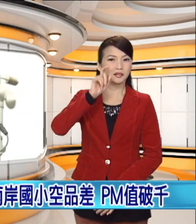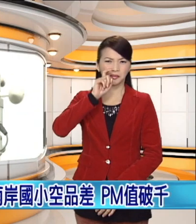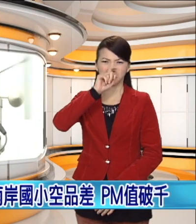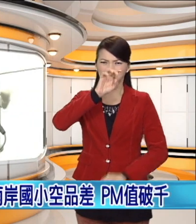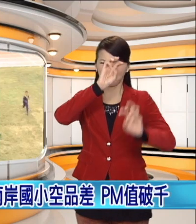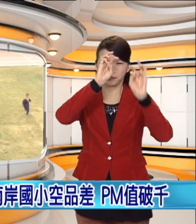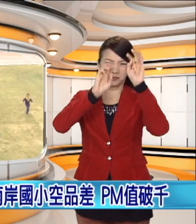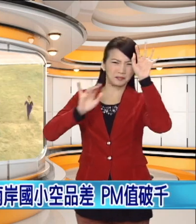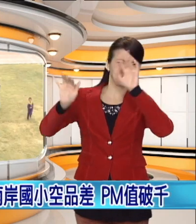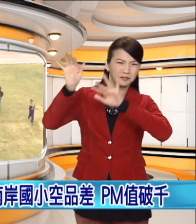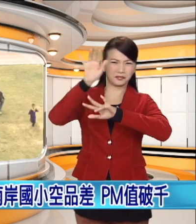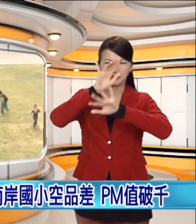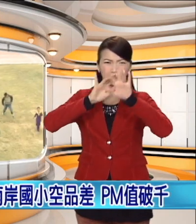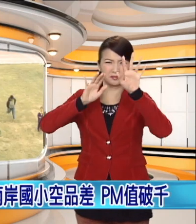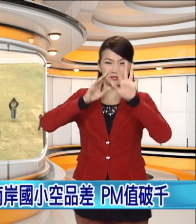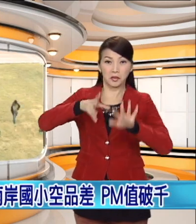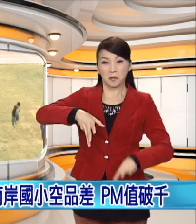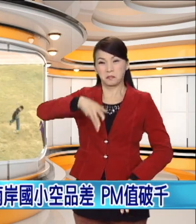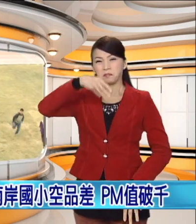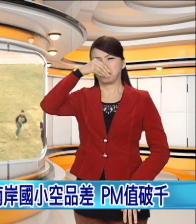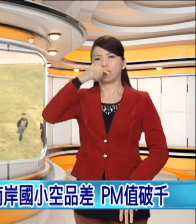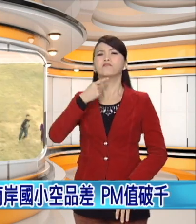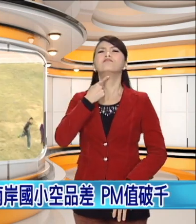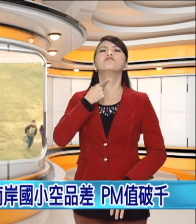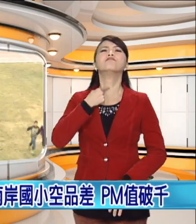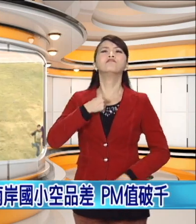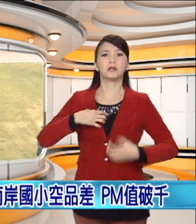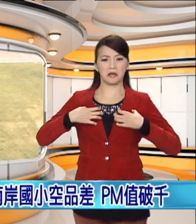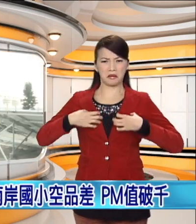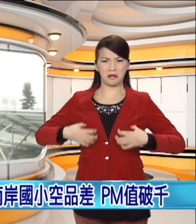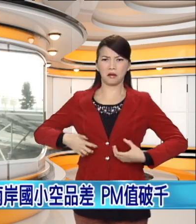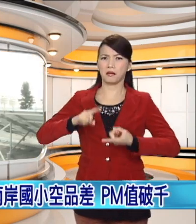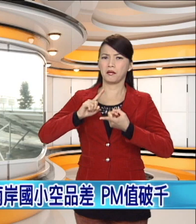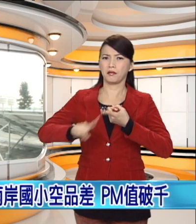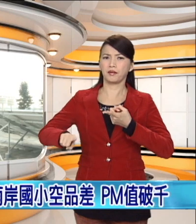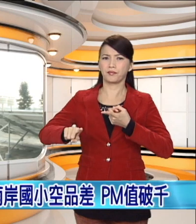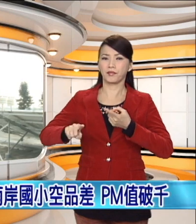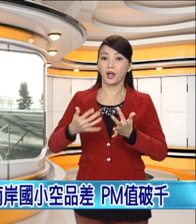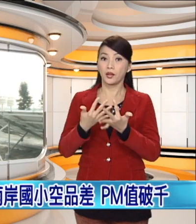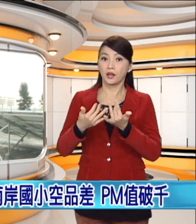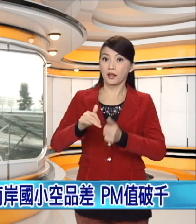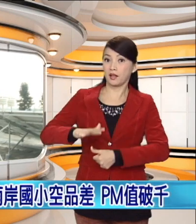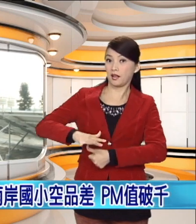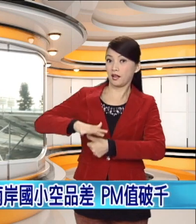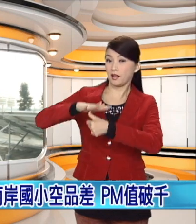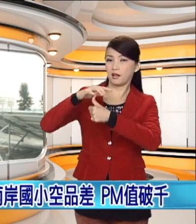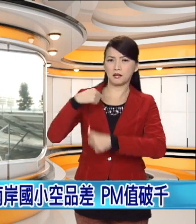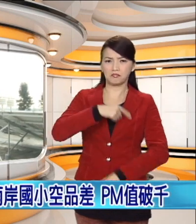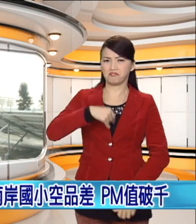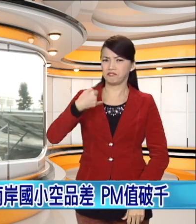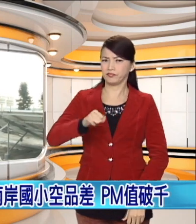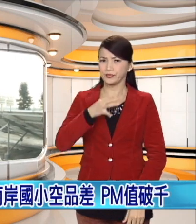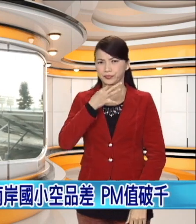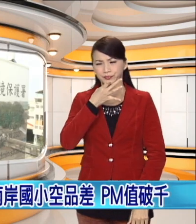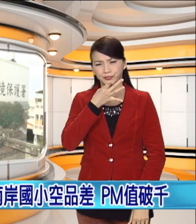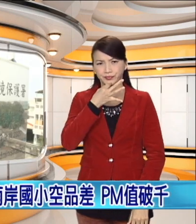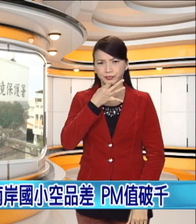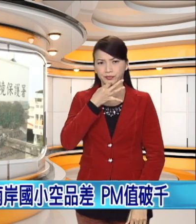空气中的细悬浮微粒可能导致呼吸道疾病，对还在发育中的学童威胁更